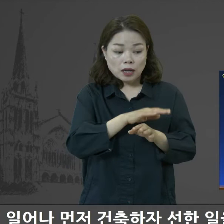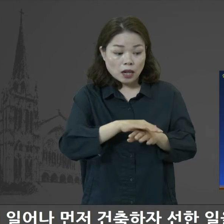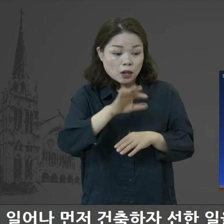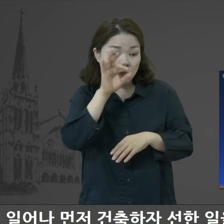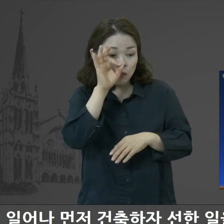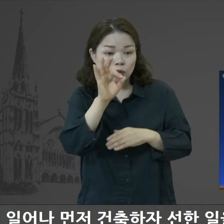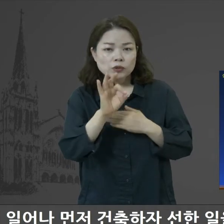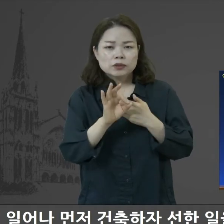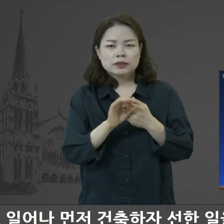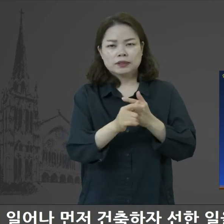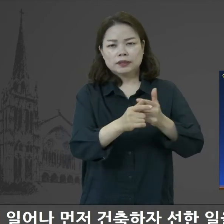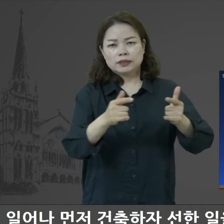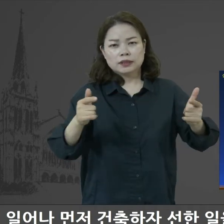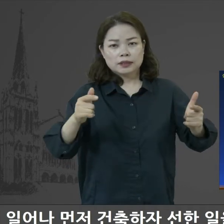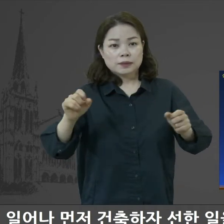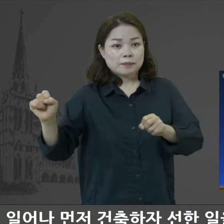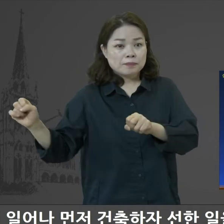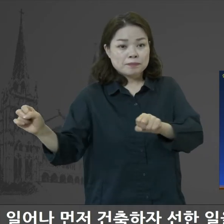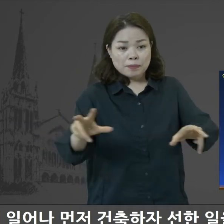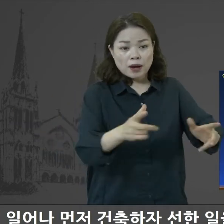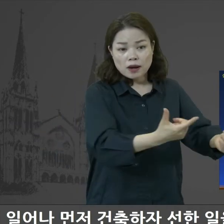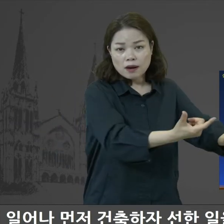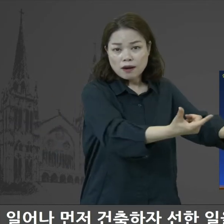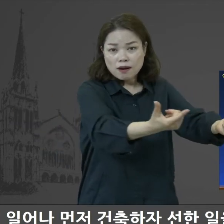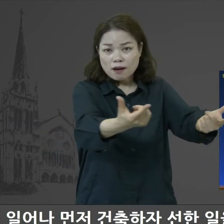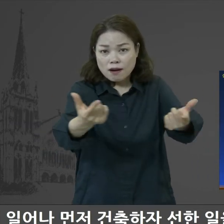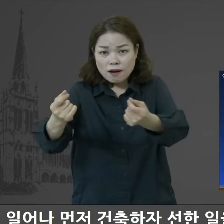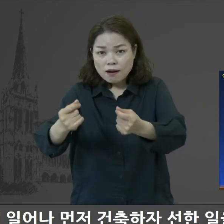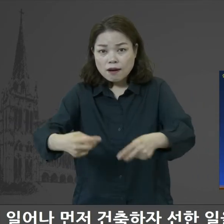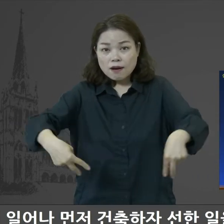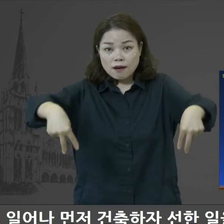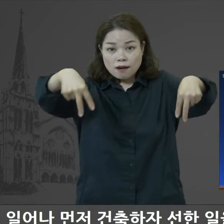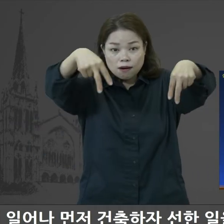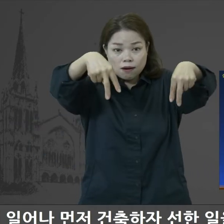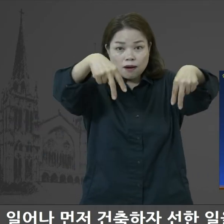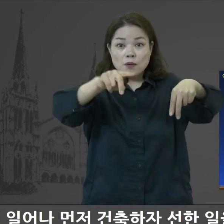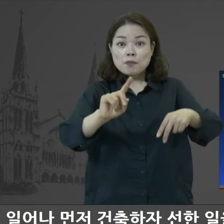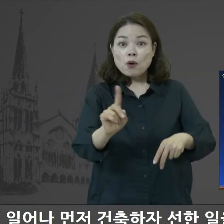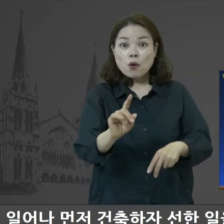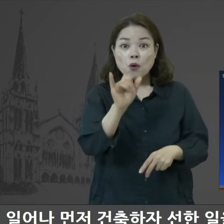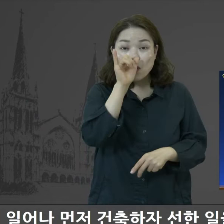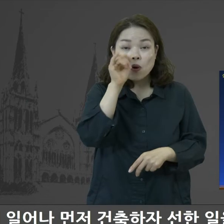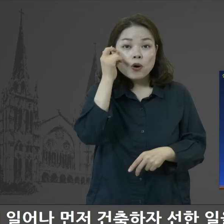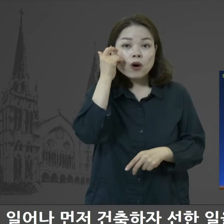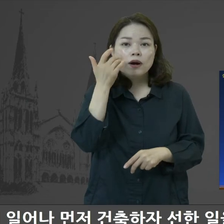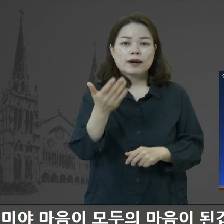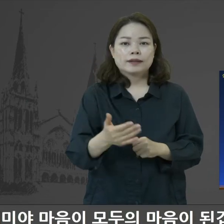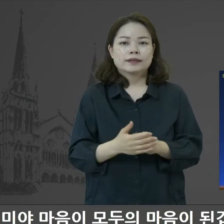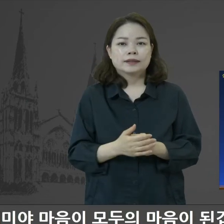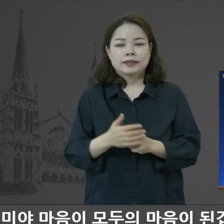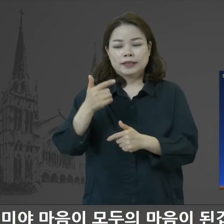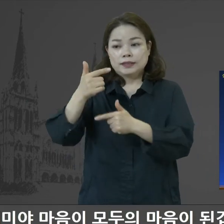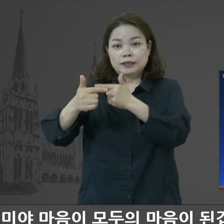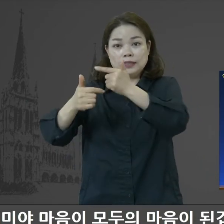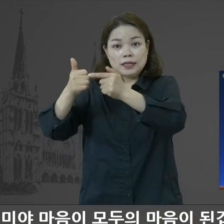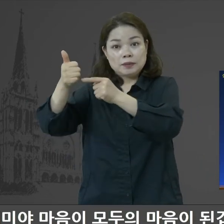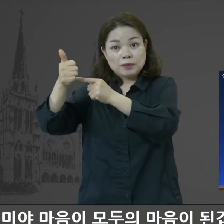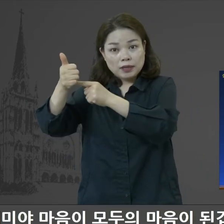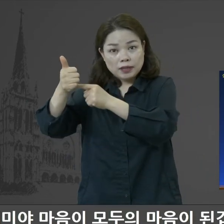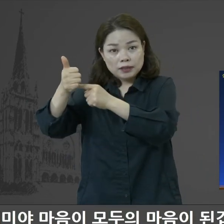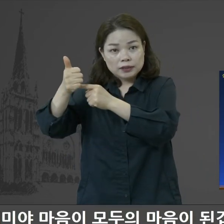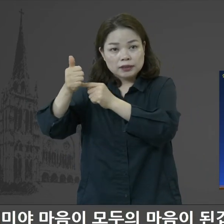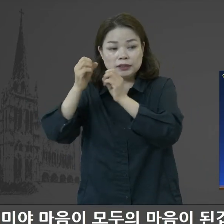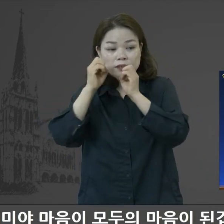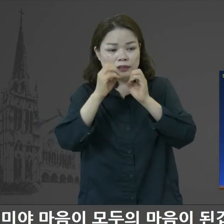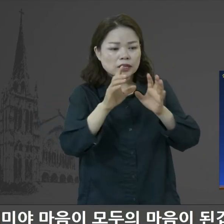눈여겨보세요. 이들이 일제히 일어나게 된 순간 무엇이 있었습니까? 느헤미야가